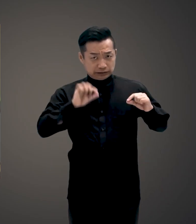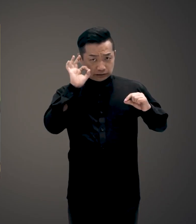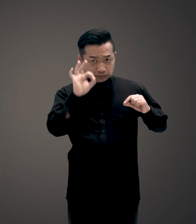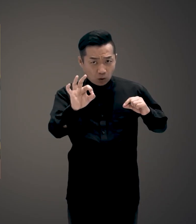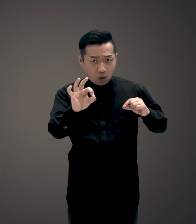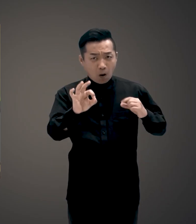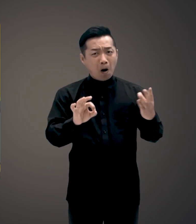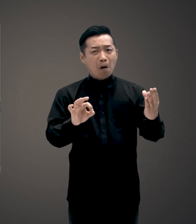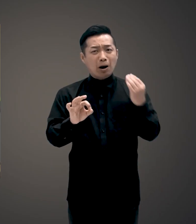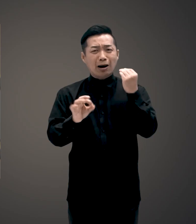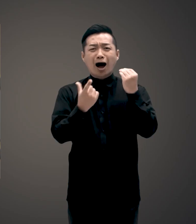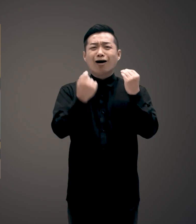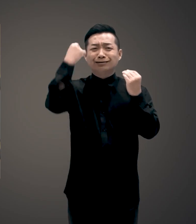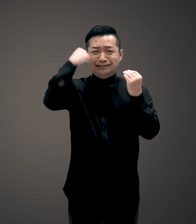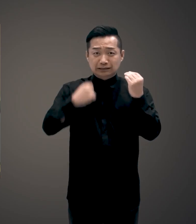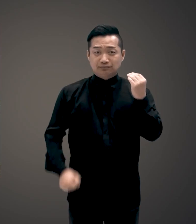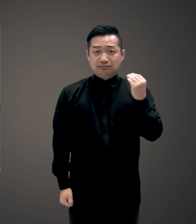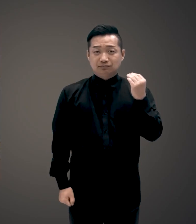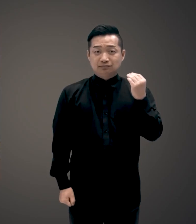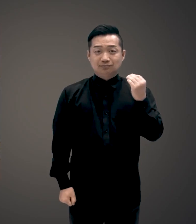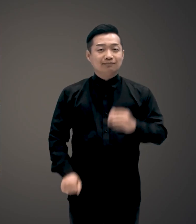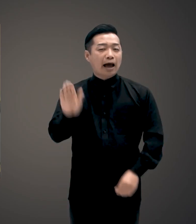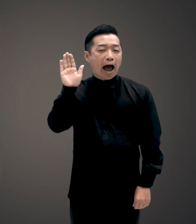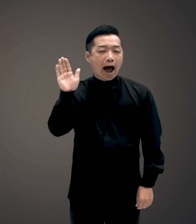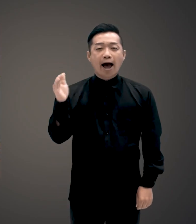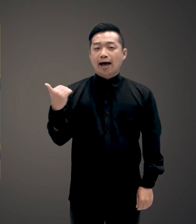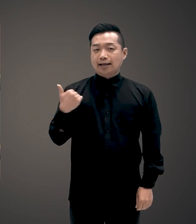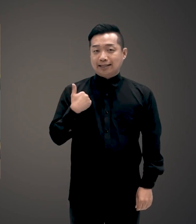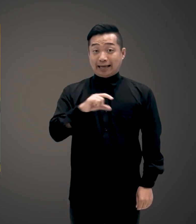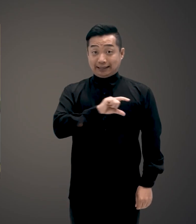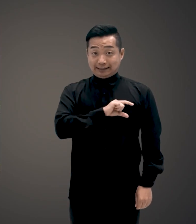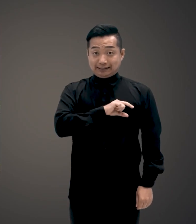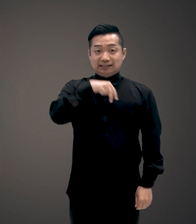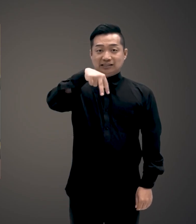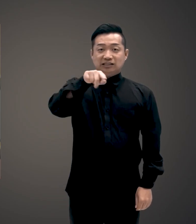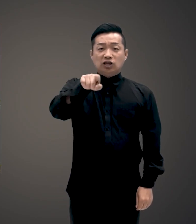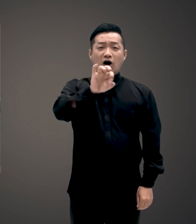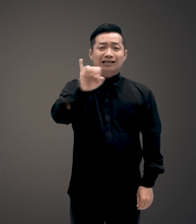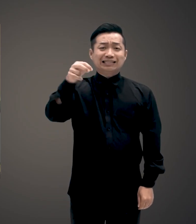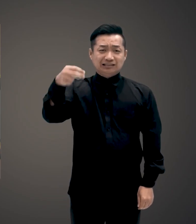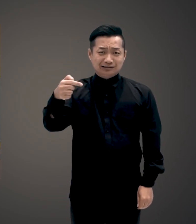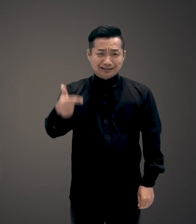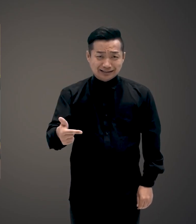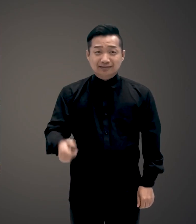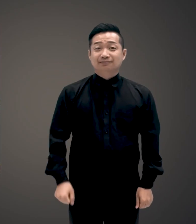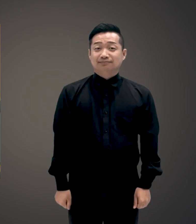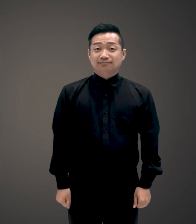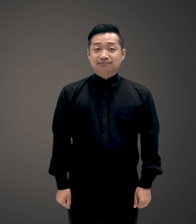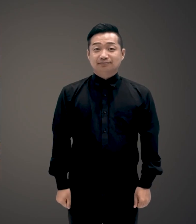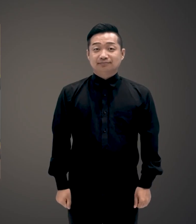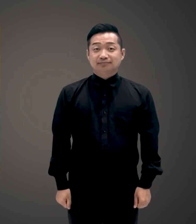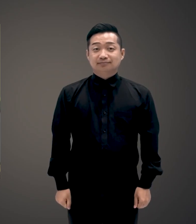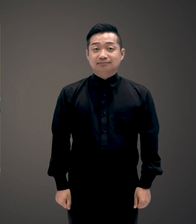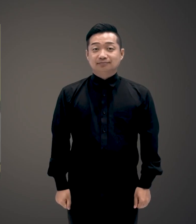그의 이름이 내게 말을 거는 듯했다. 안녕? 난 서이든이야.